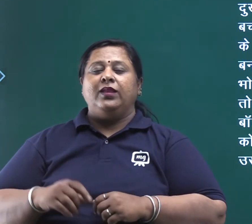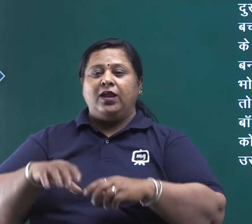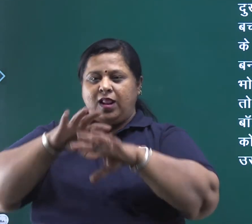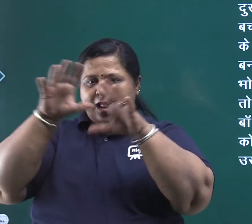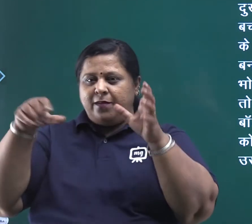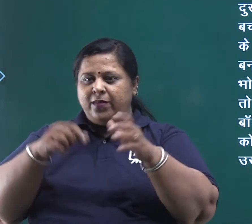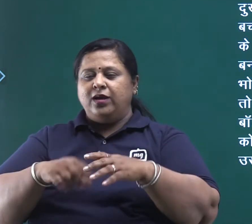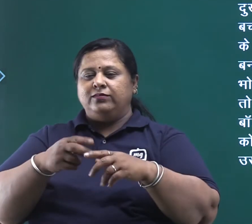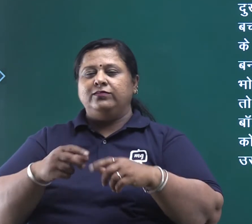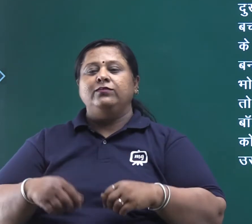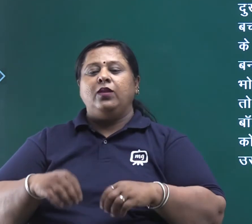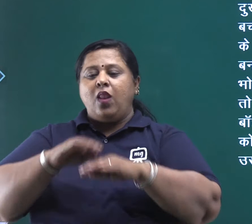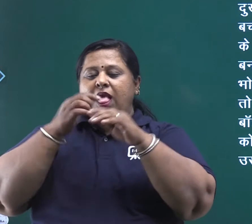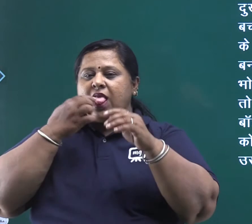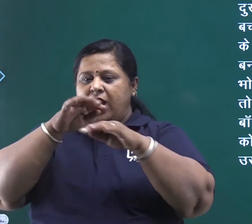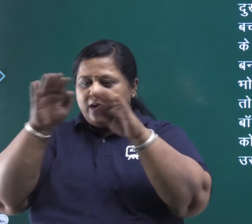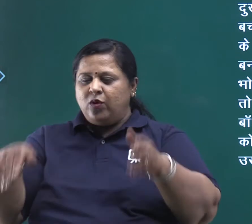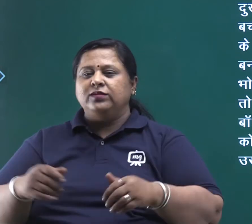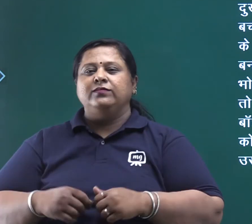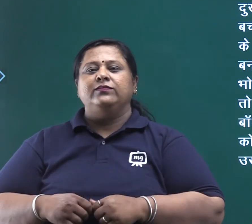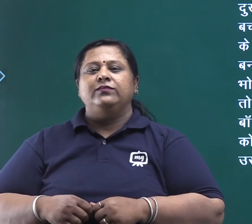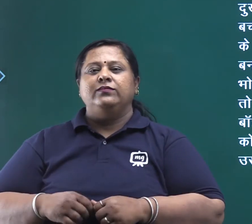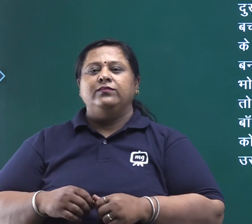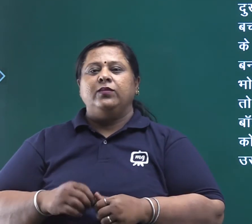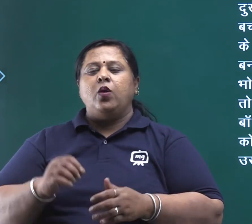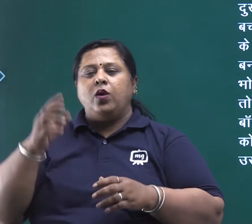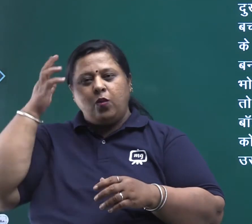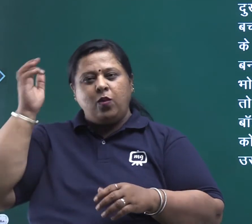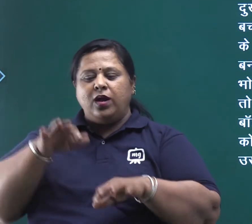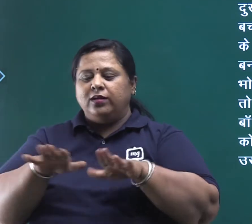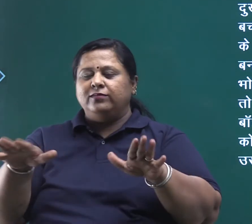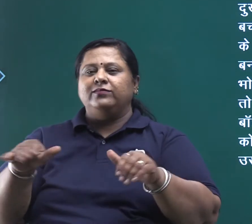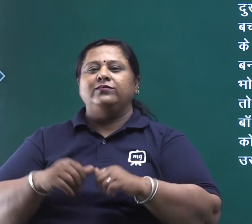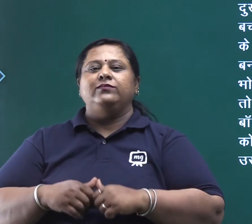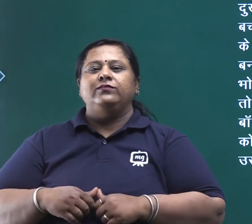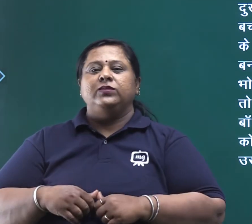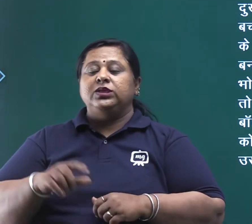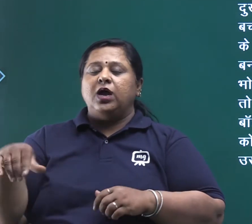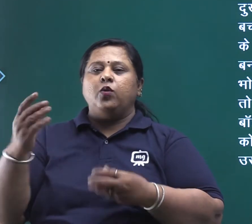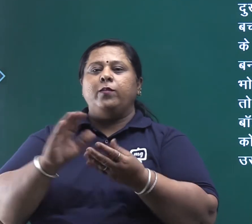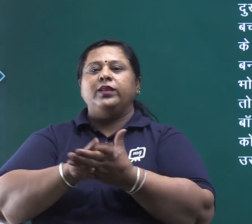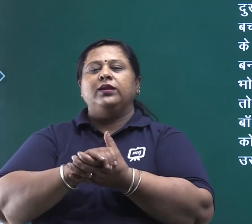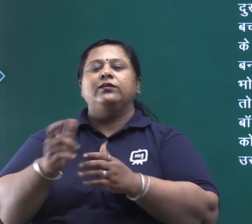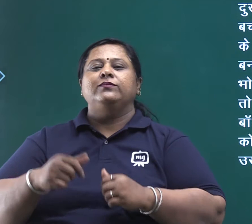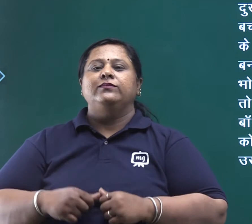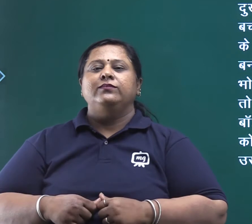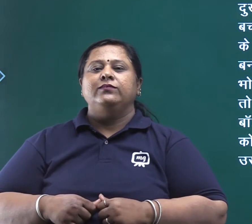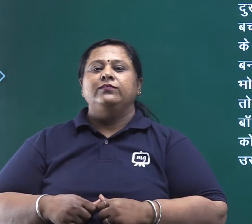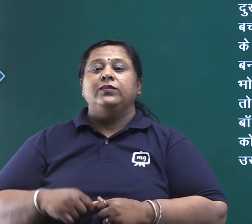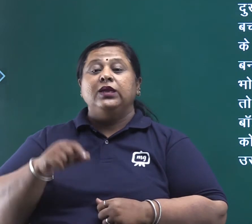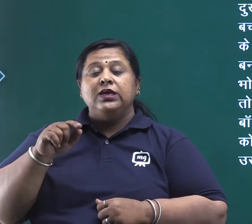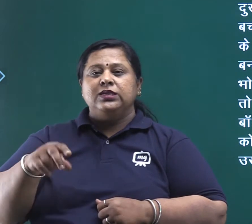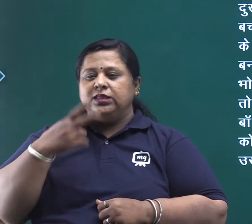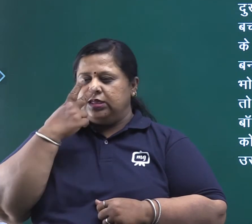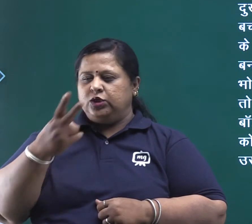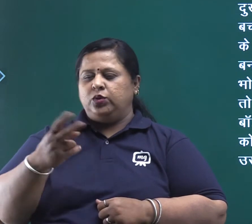खंबा, लेटर बॉक्स और कौवा ये चारों मित्र इस दृश्य